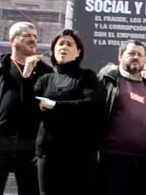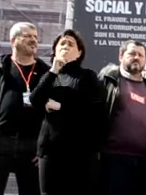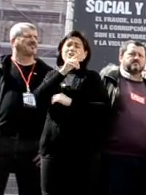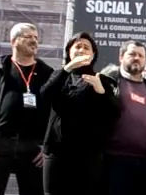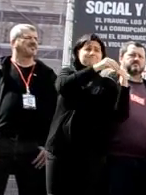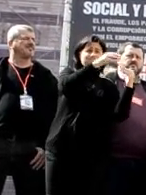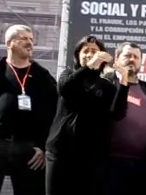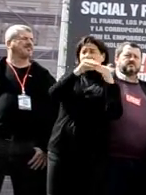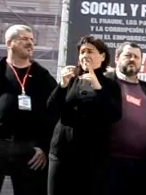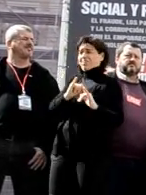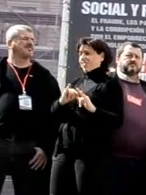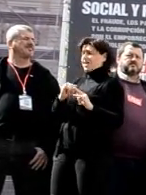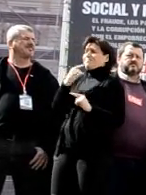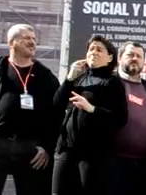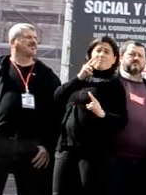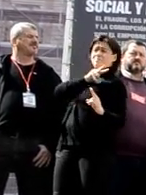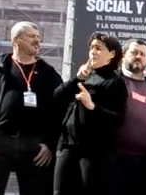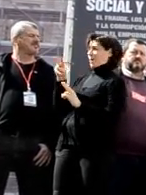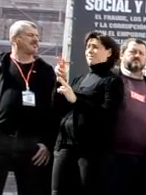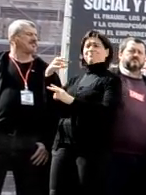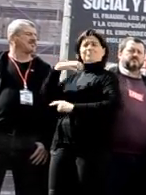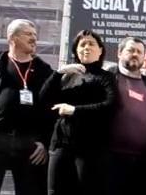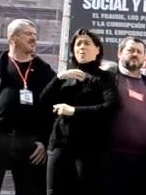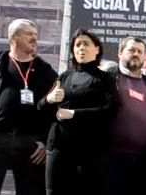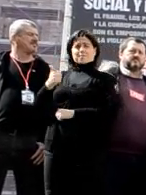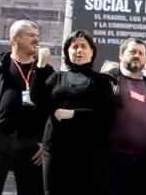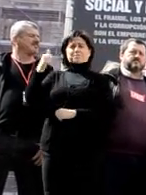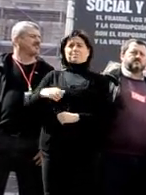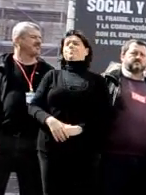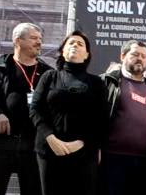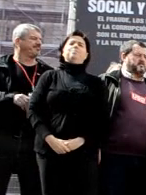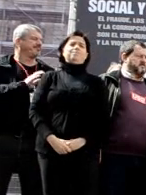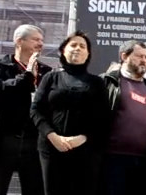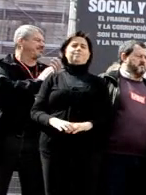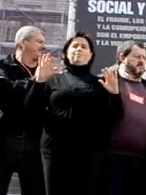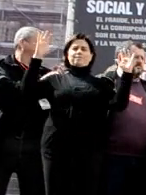con el actual funcionamiento de las instituciones democráticas.